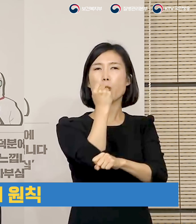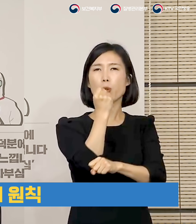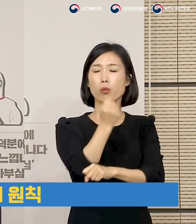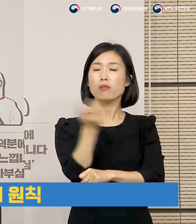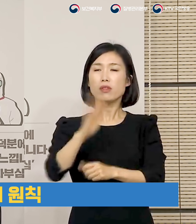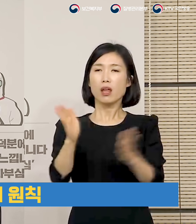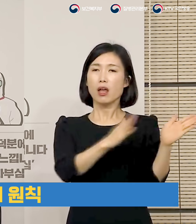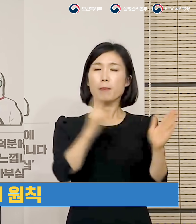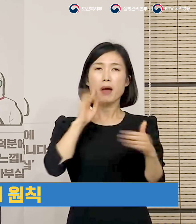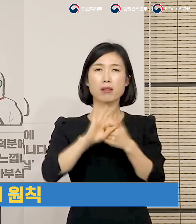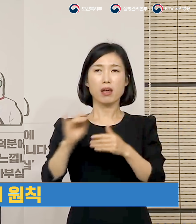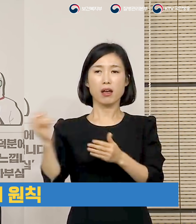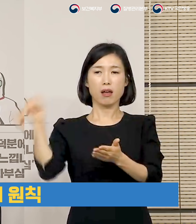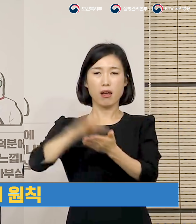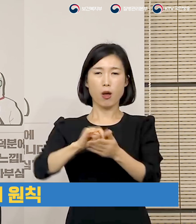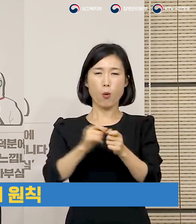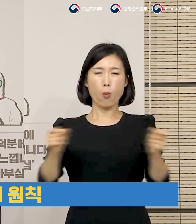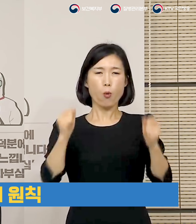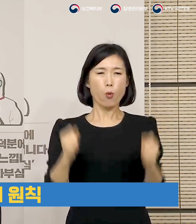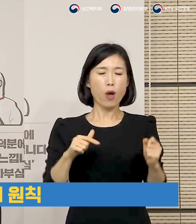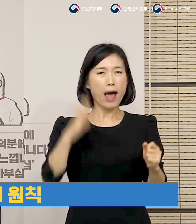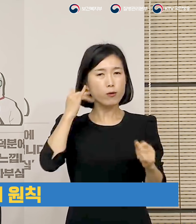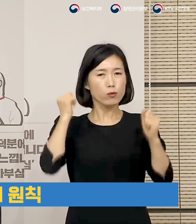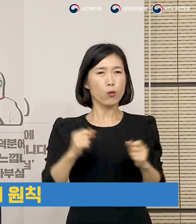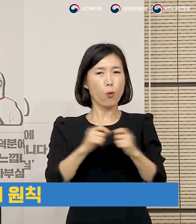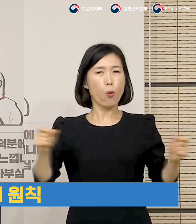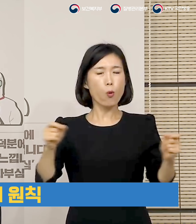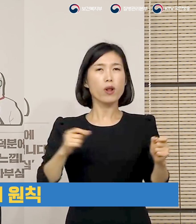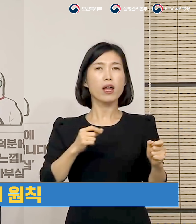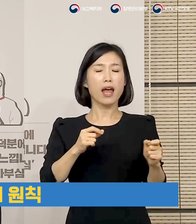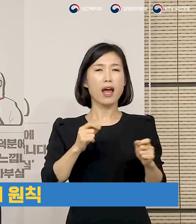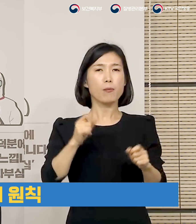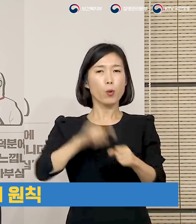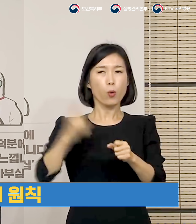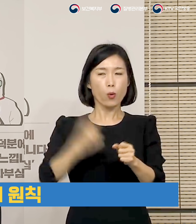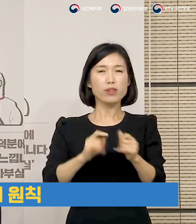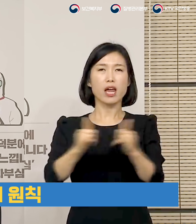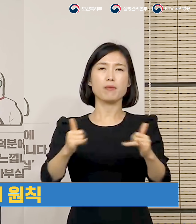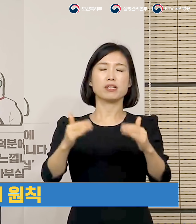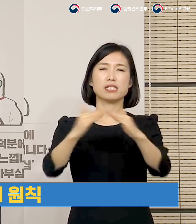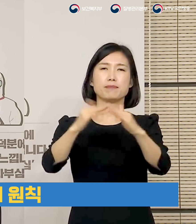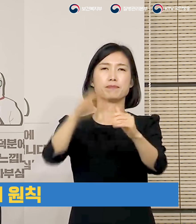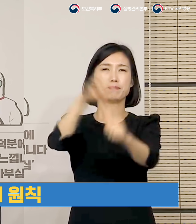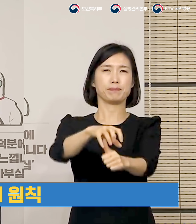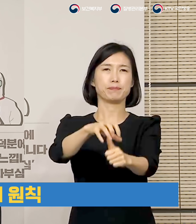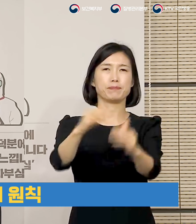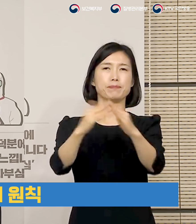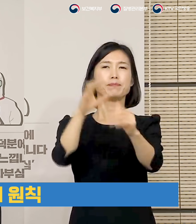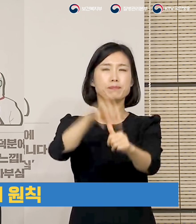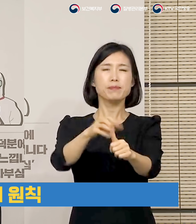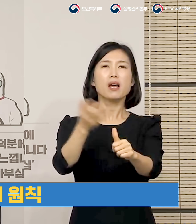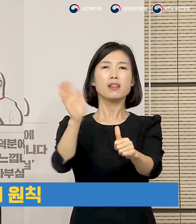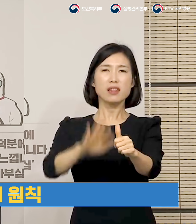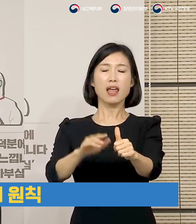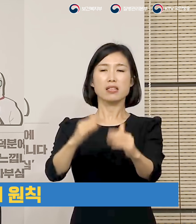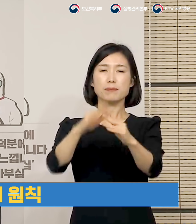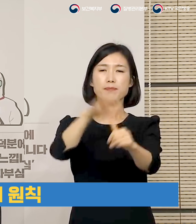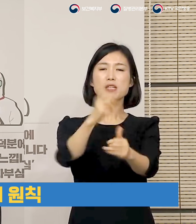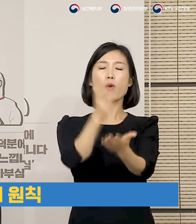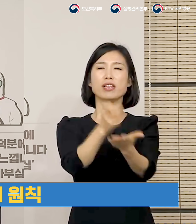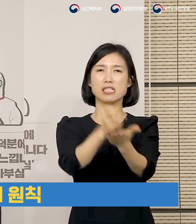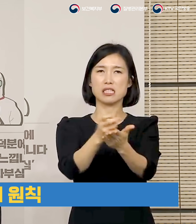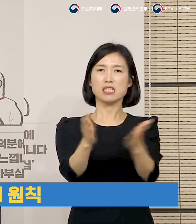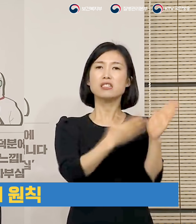장기 체류 외국인은 자가 격리가 원칙인데 여기서 또 국가에서는 자가 격리를 원칙으로 하지만